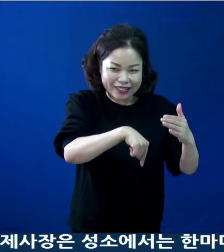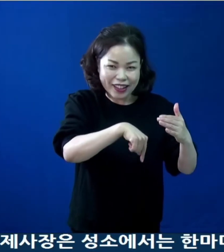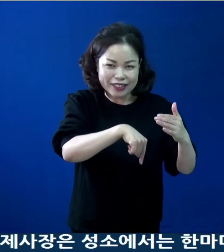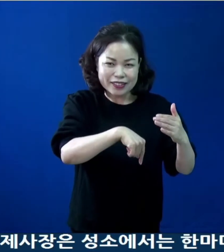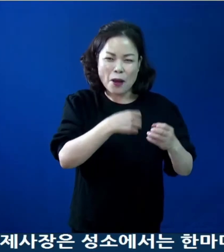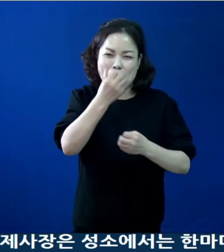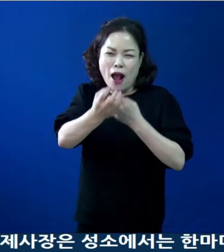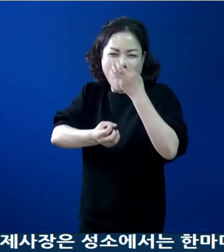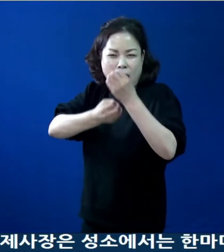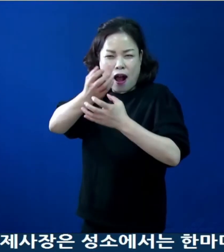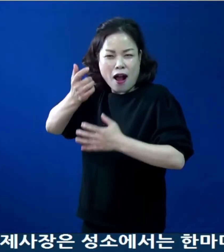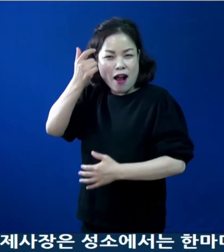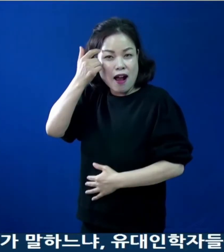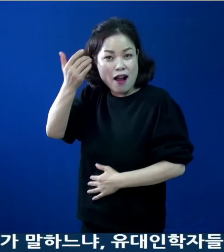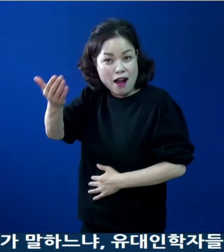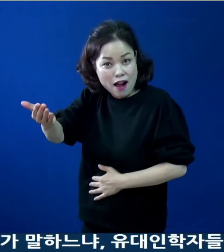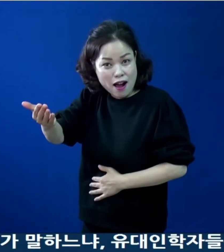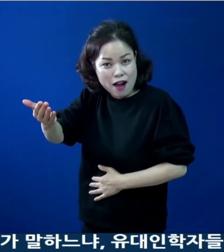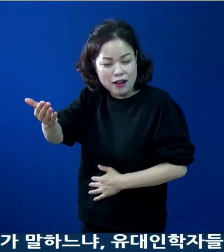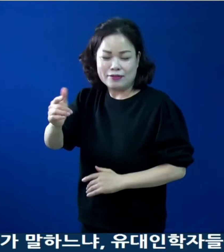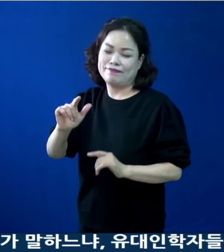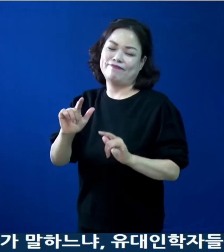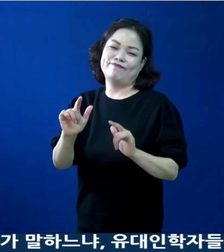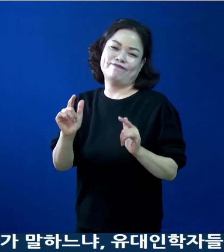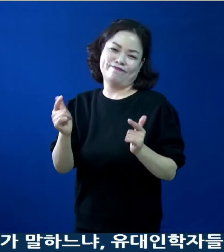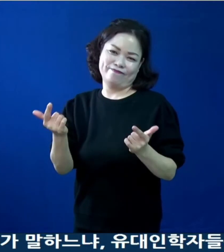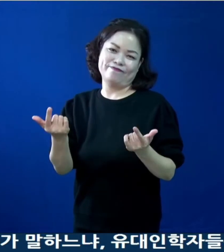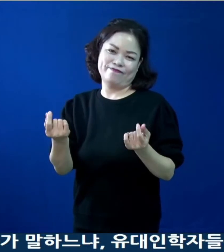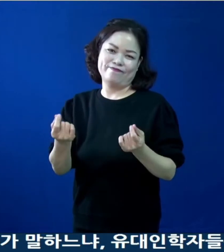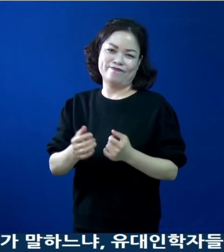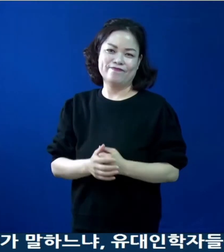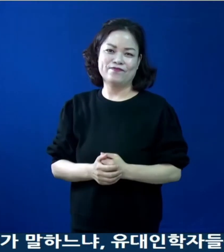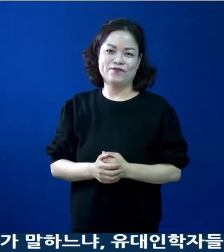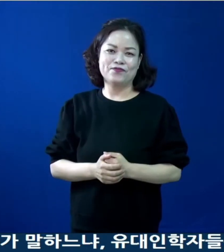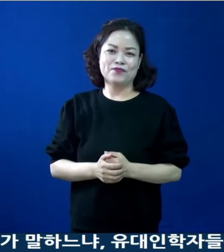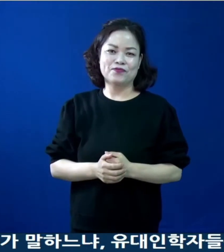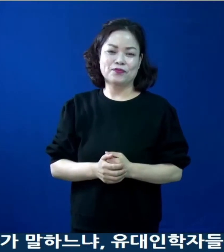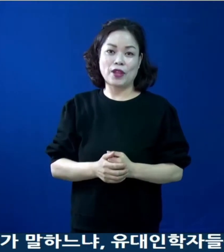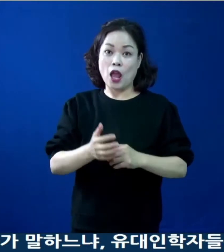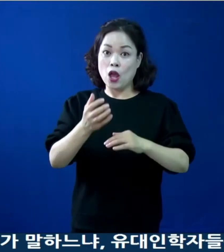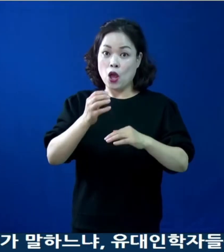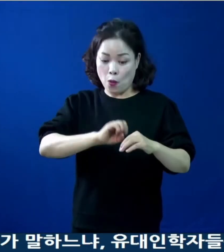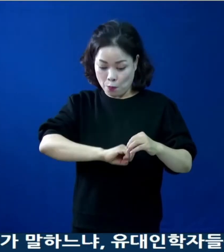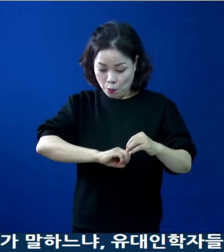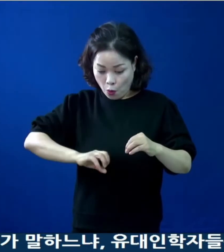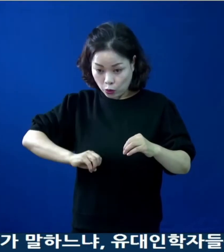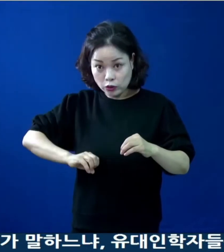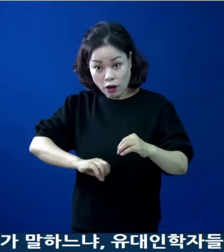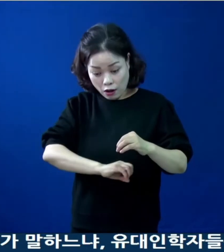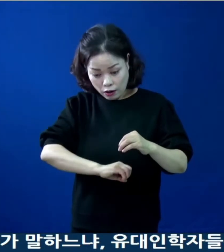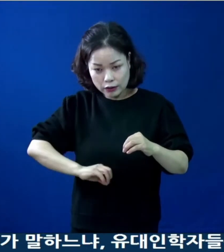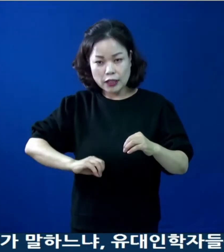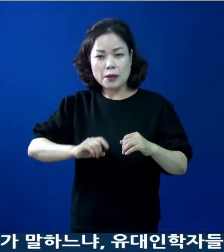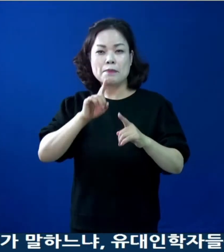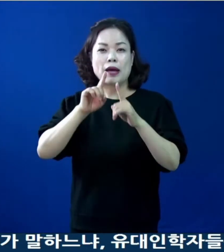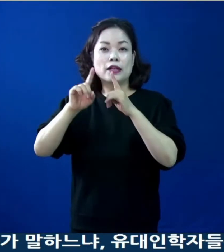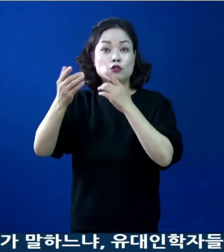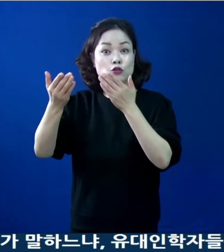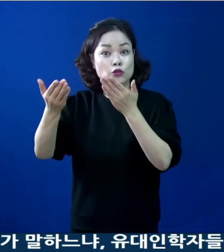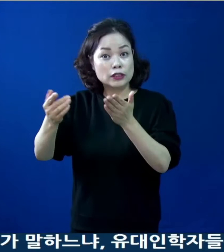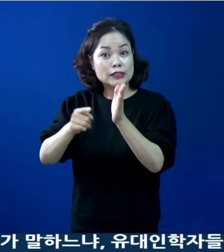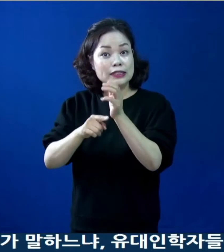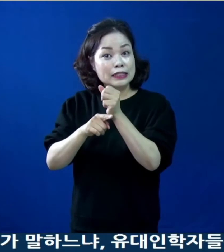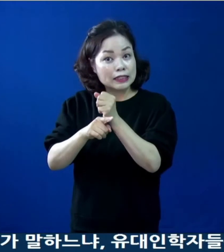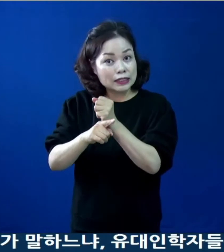것들을 토해내는 말을 할까? 네, 그럴 것 같지 않아요. 이 보석이 하는 이야기는